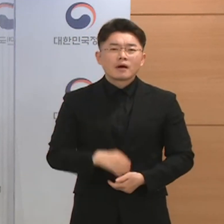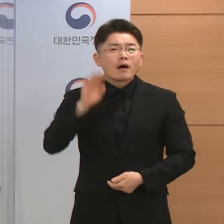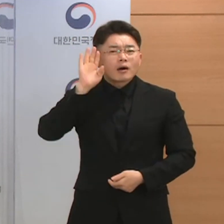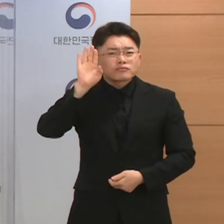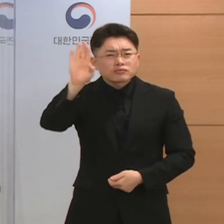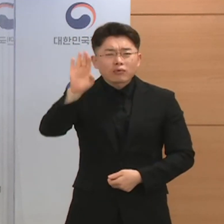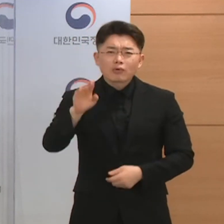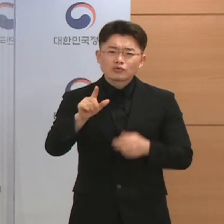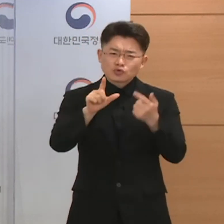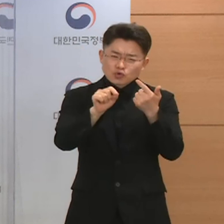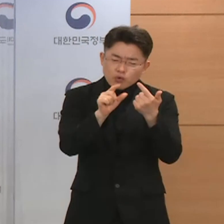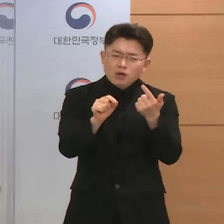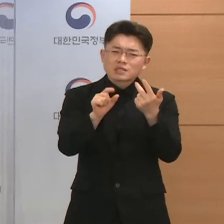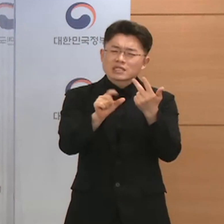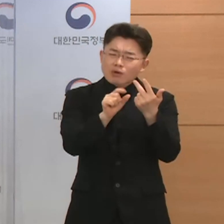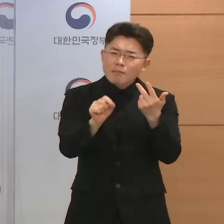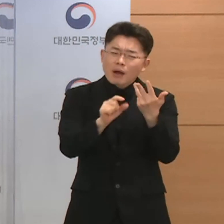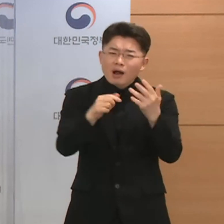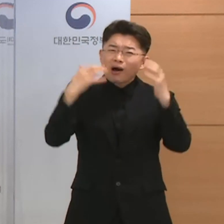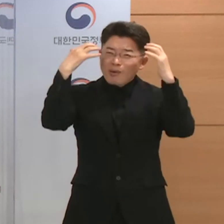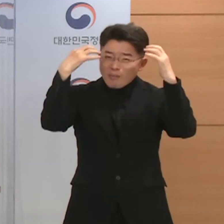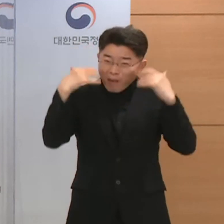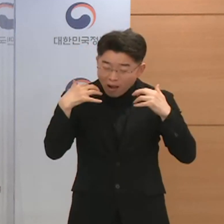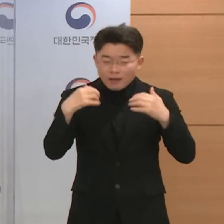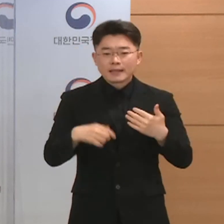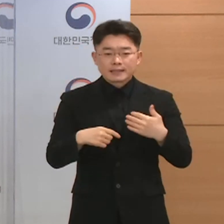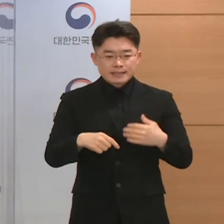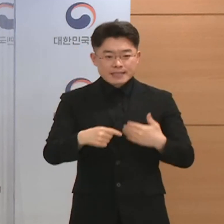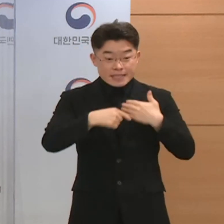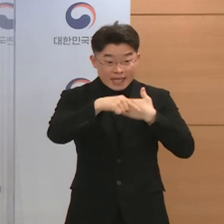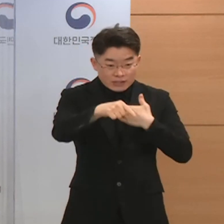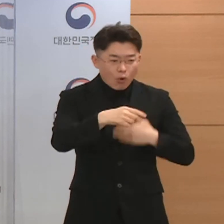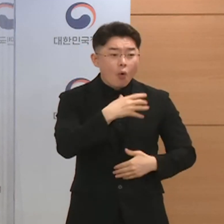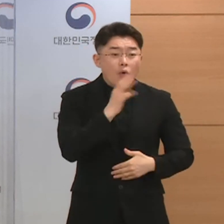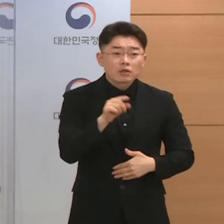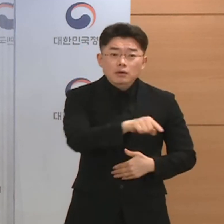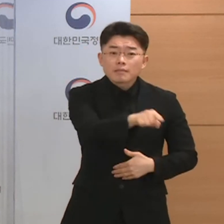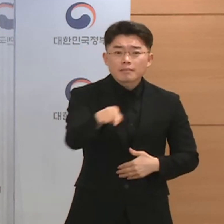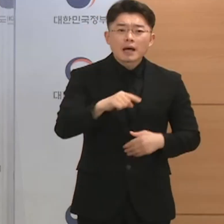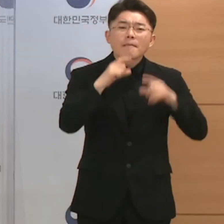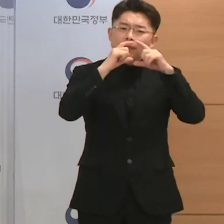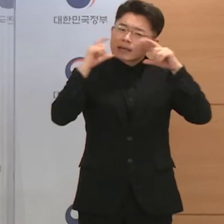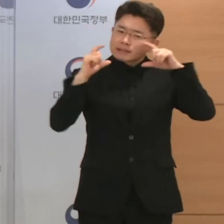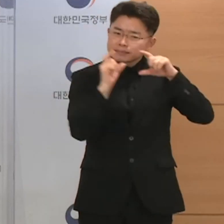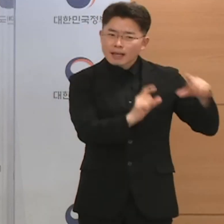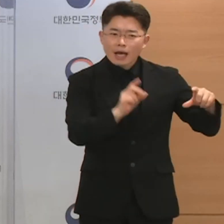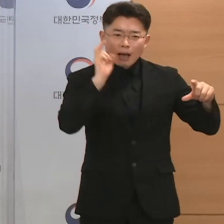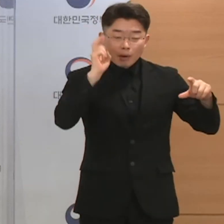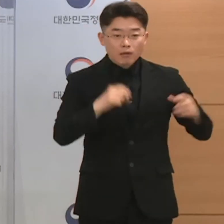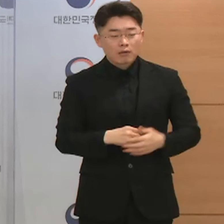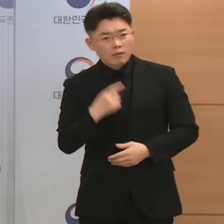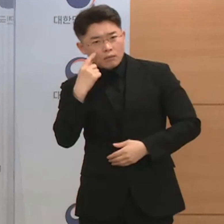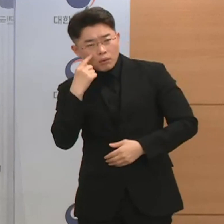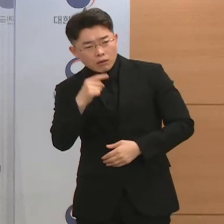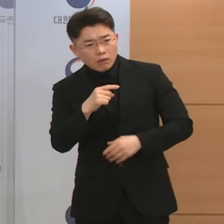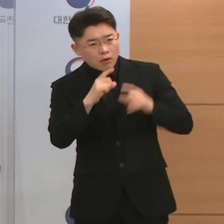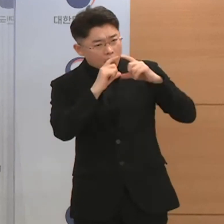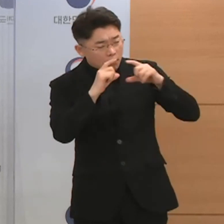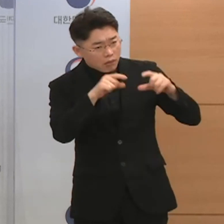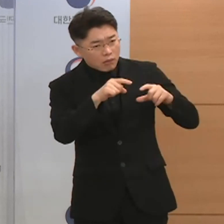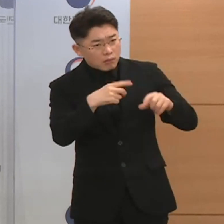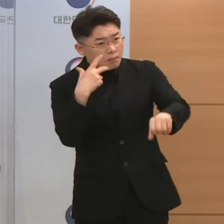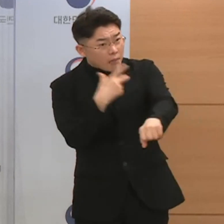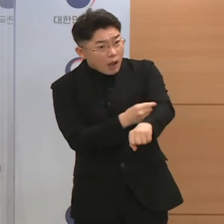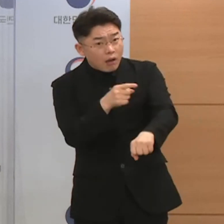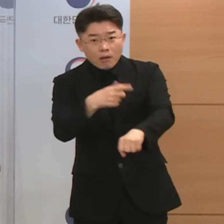더워지면 7월부터 고령층은 야외에서 마스크를 벗을 것 같은데 이때 접종자와 미접종자의 구분을 어떻게 할